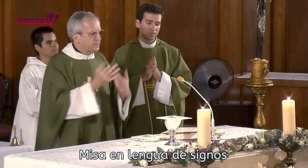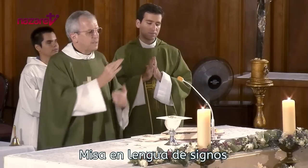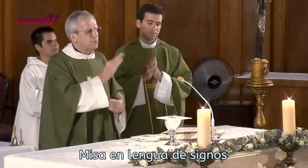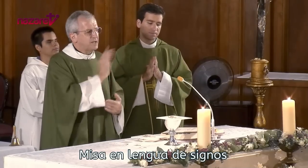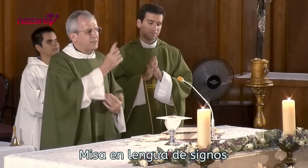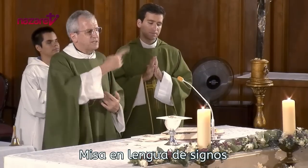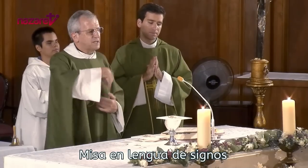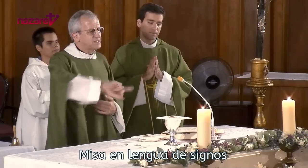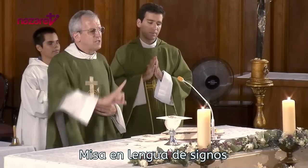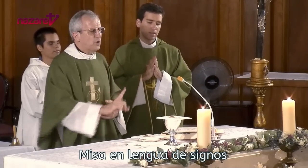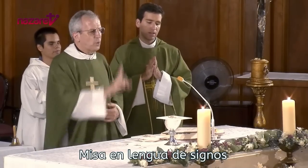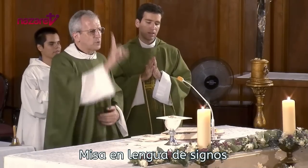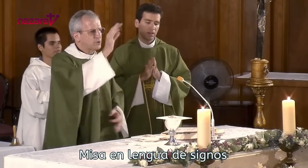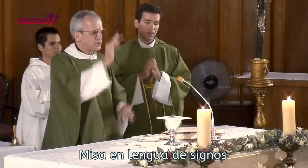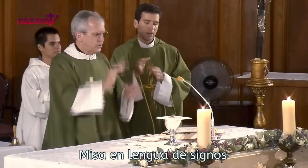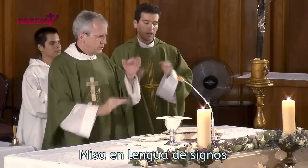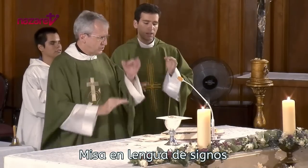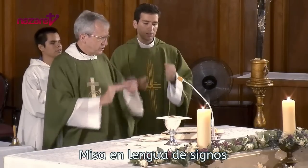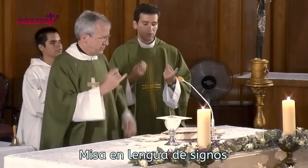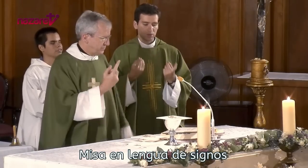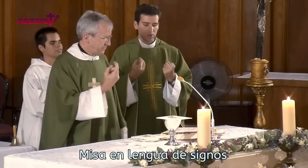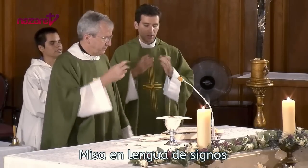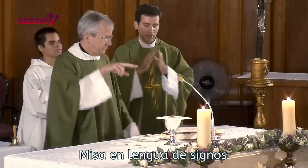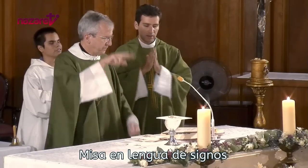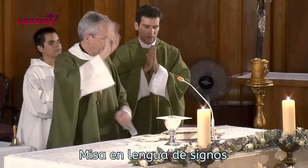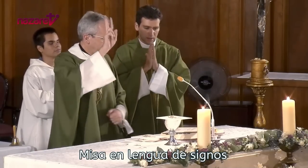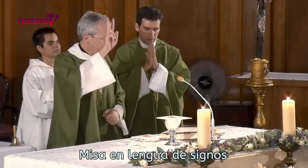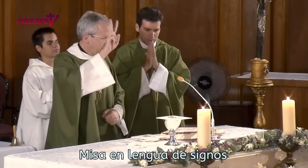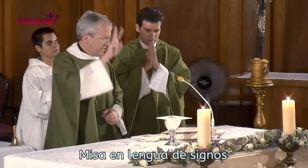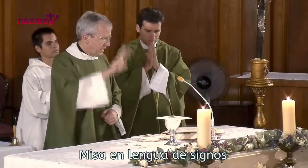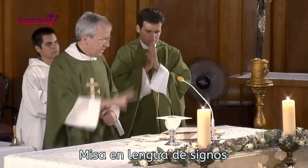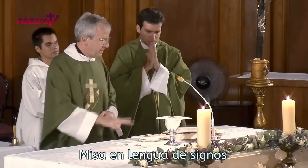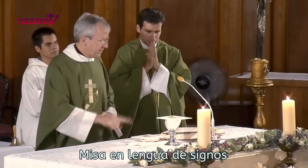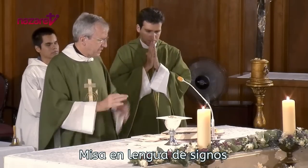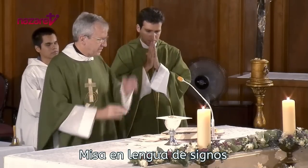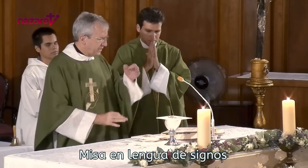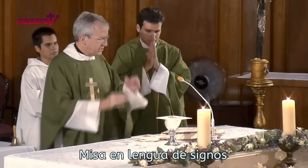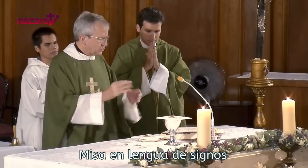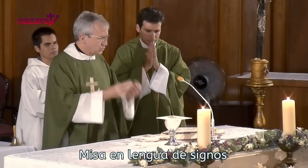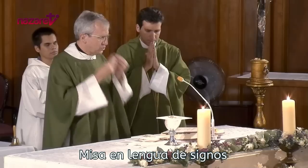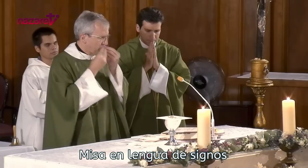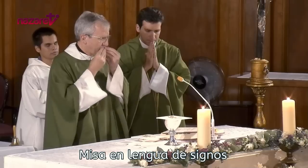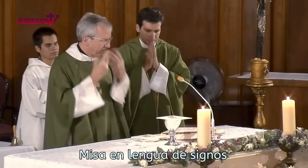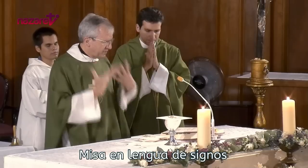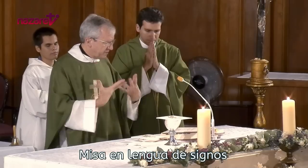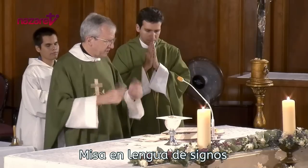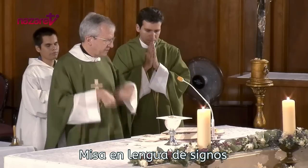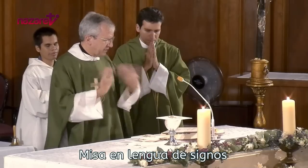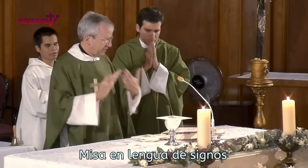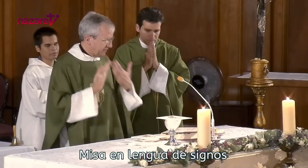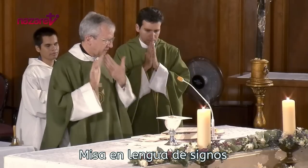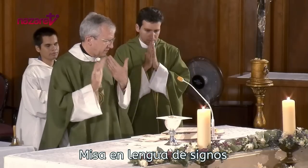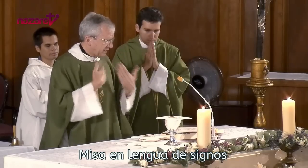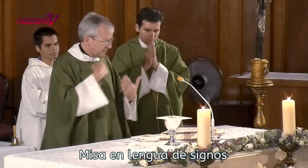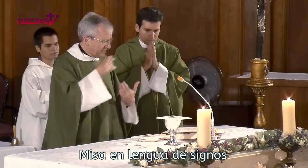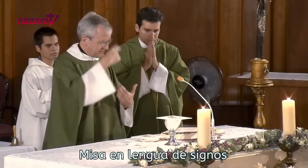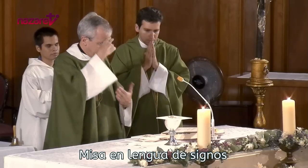Demos gracias al Señor nuestro Dios. En verdad es justo bendecirte y darte gracias,